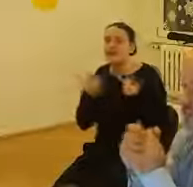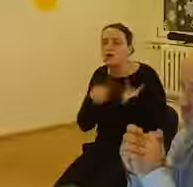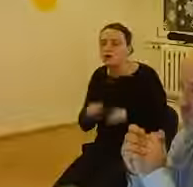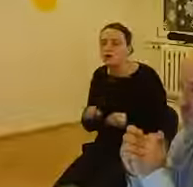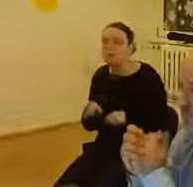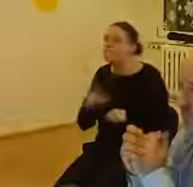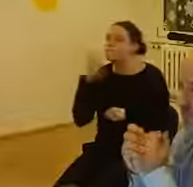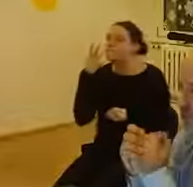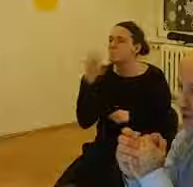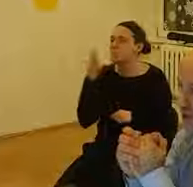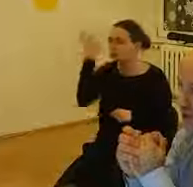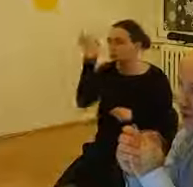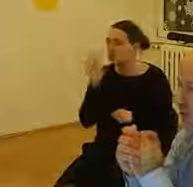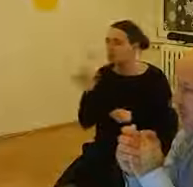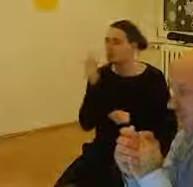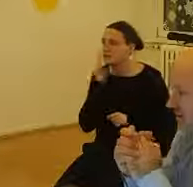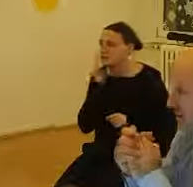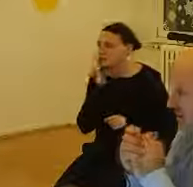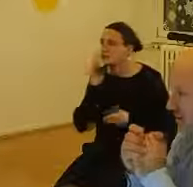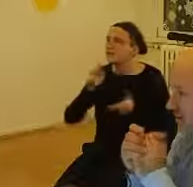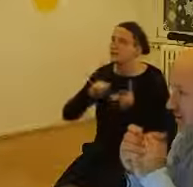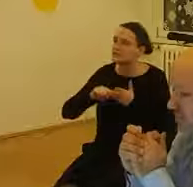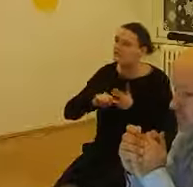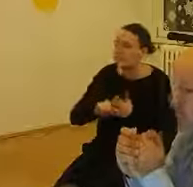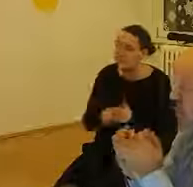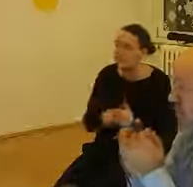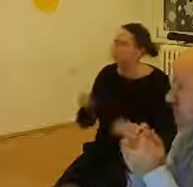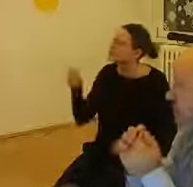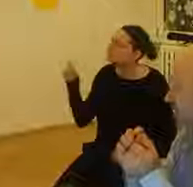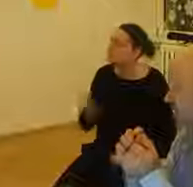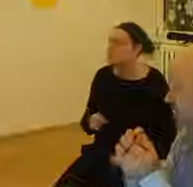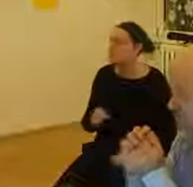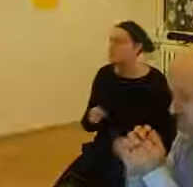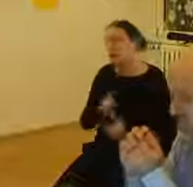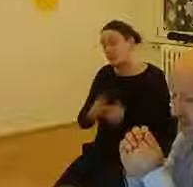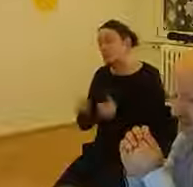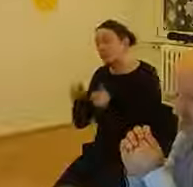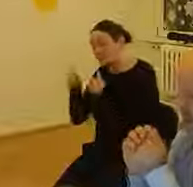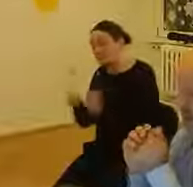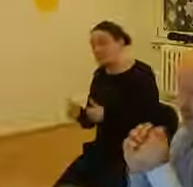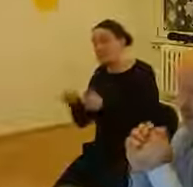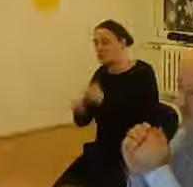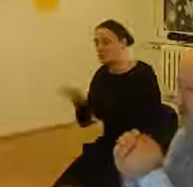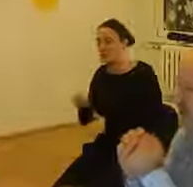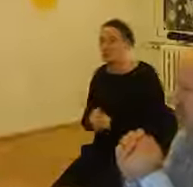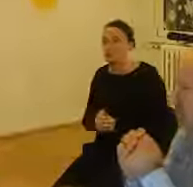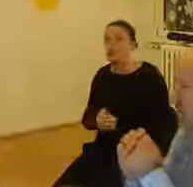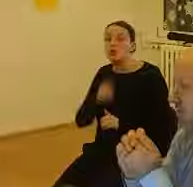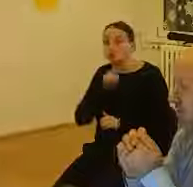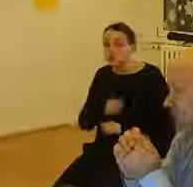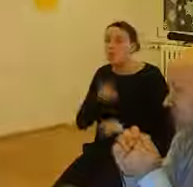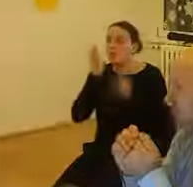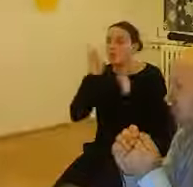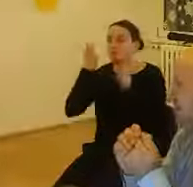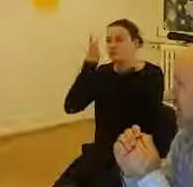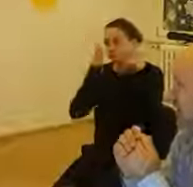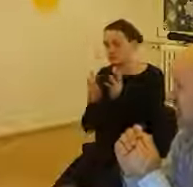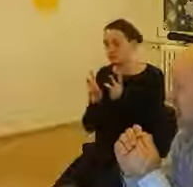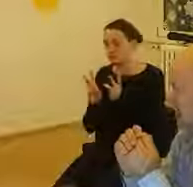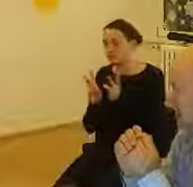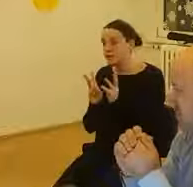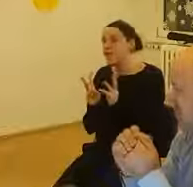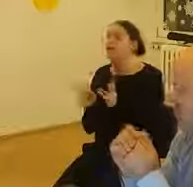minimum 5% jako mieszkańców zameldowanych na dzielnicy bądź wpisanych w rejestr wyborców. Wtedy wybory będą ważne i